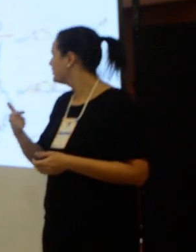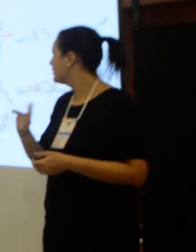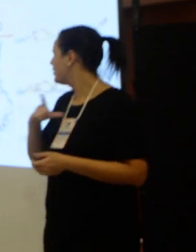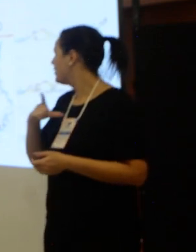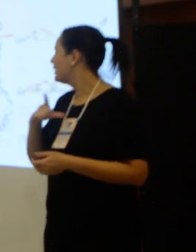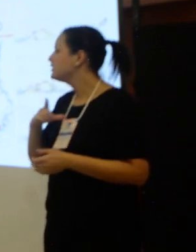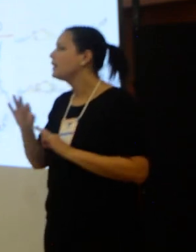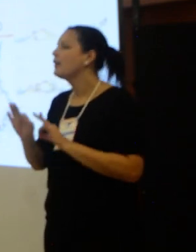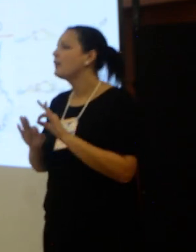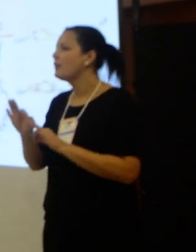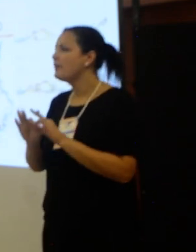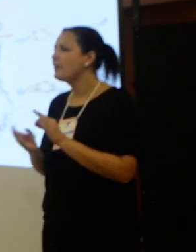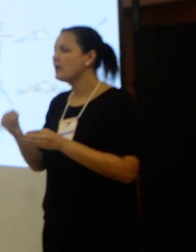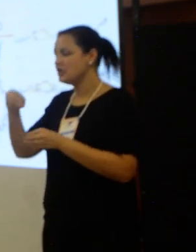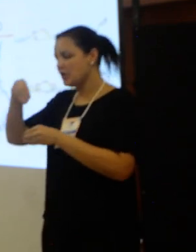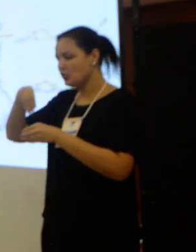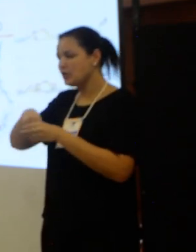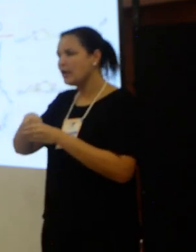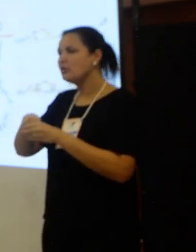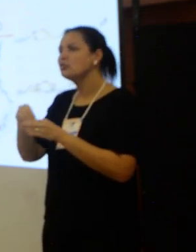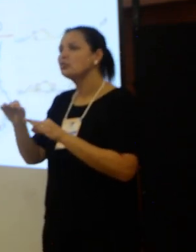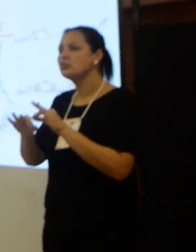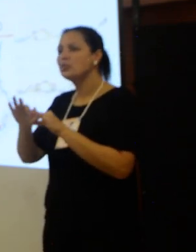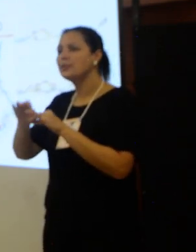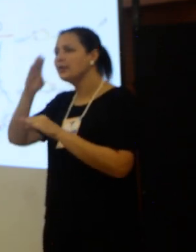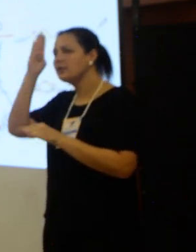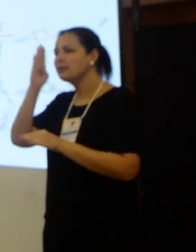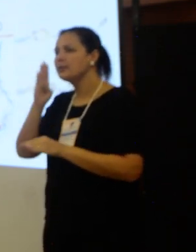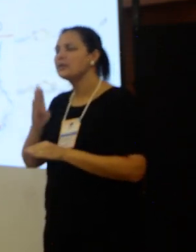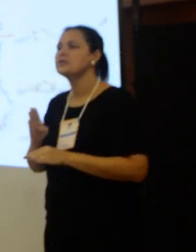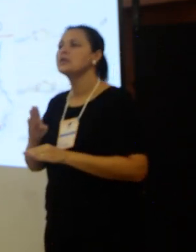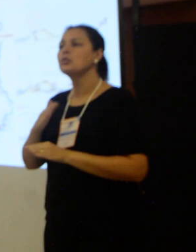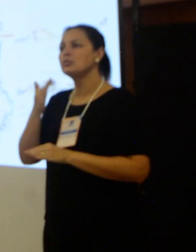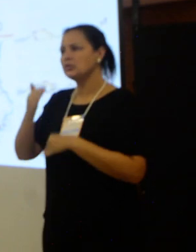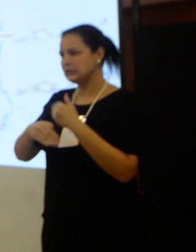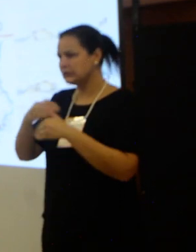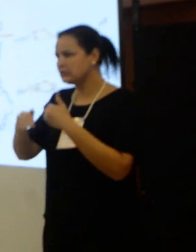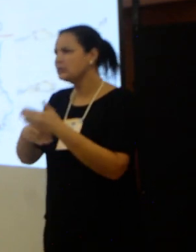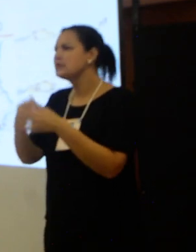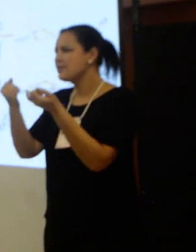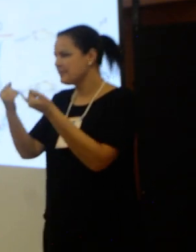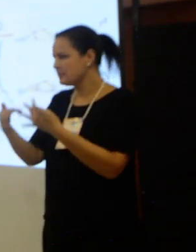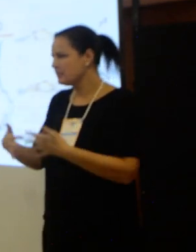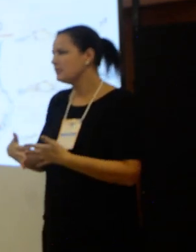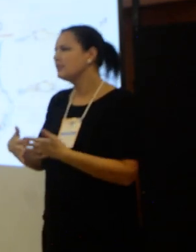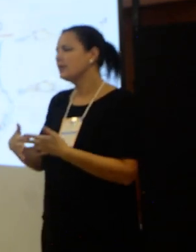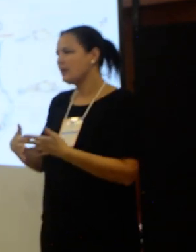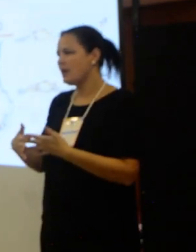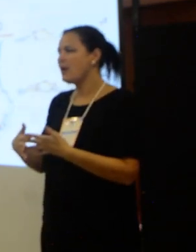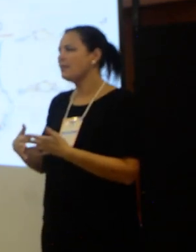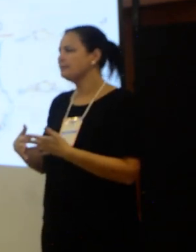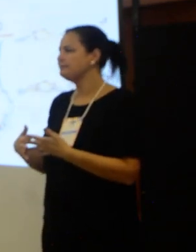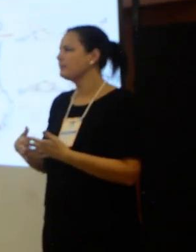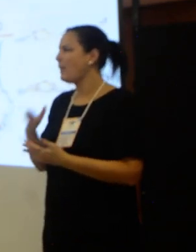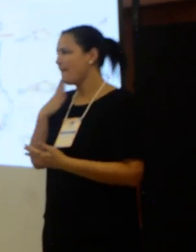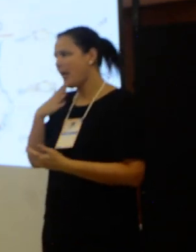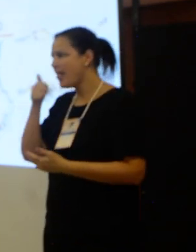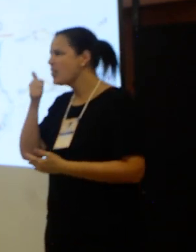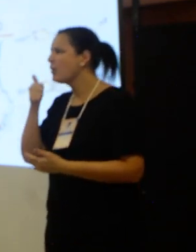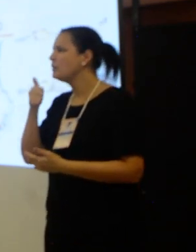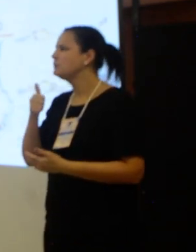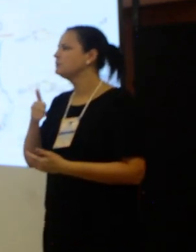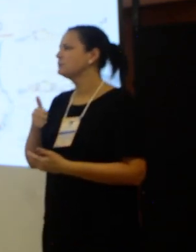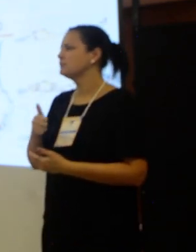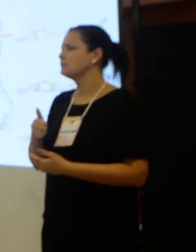projeto Brasil, Esta é a Nossa Praia, que na sequência também será explicado com mais propriedade pela Rafaela, do Ministério do